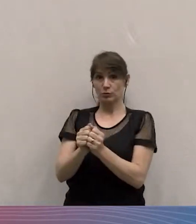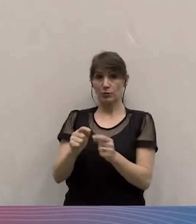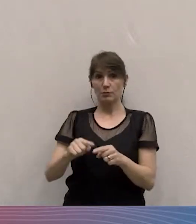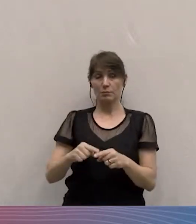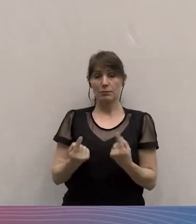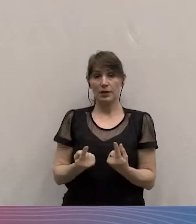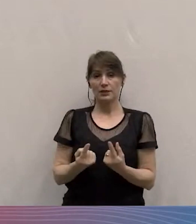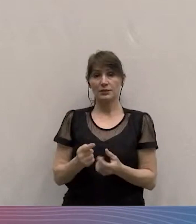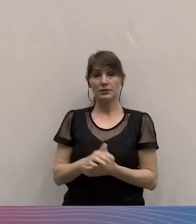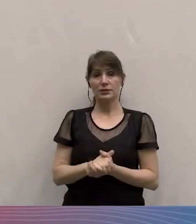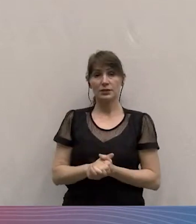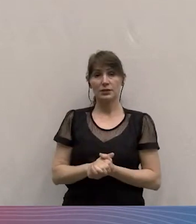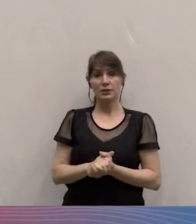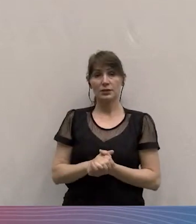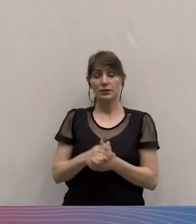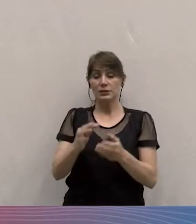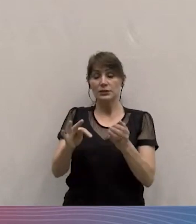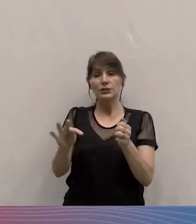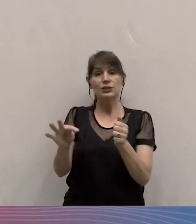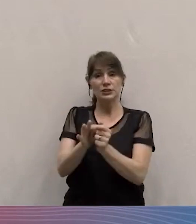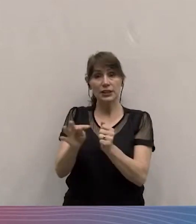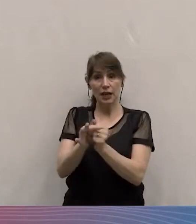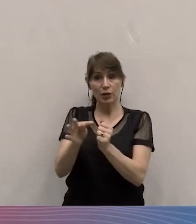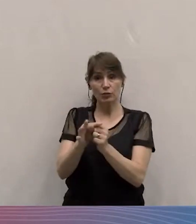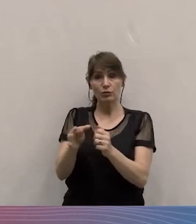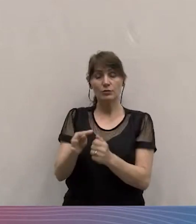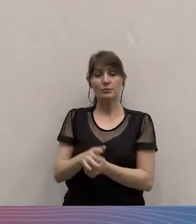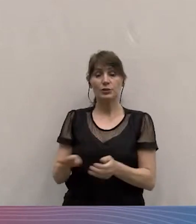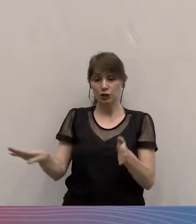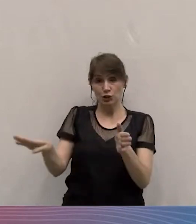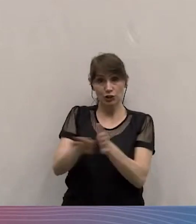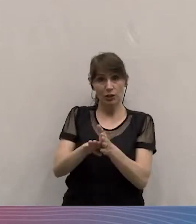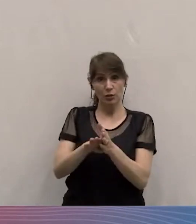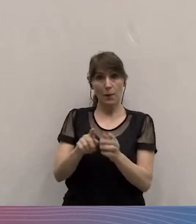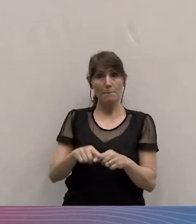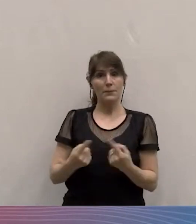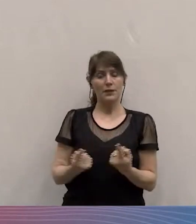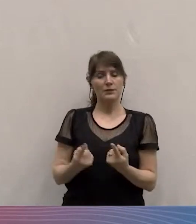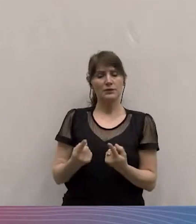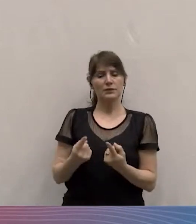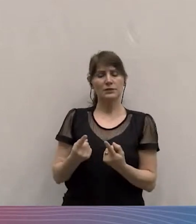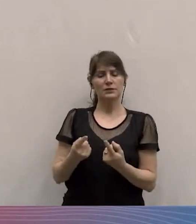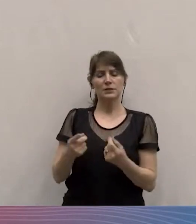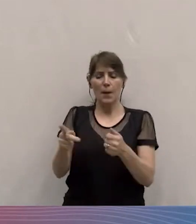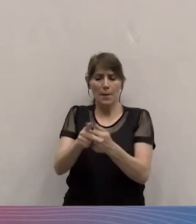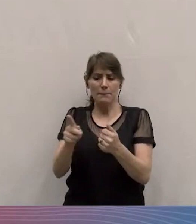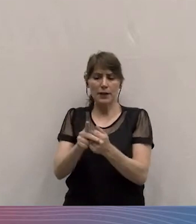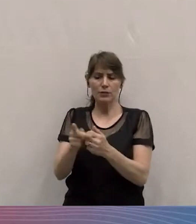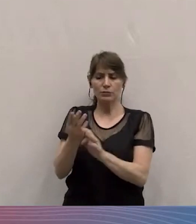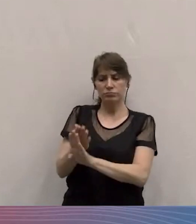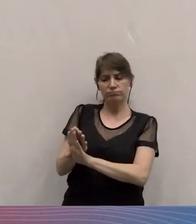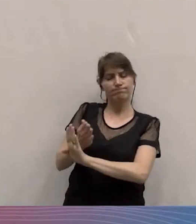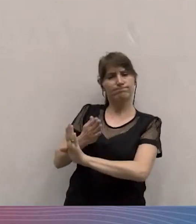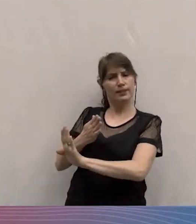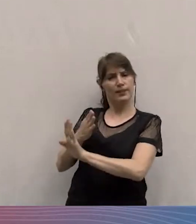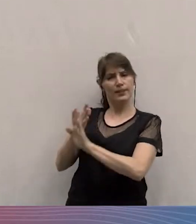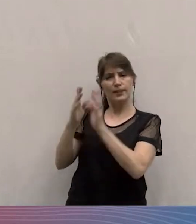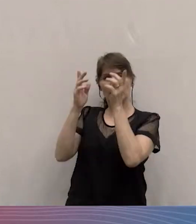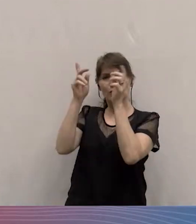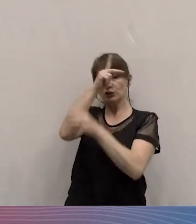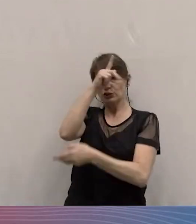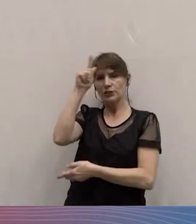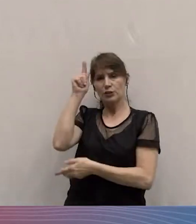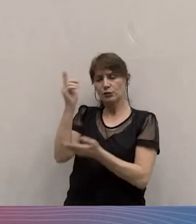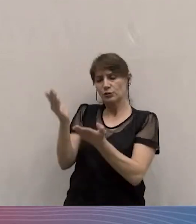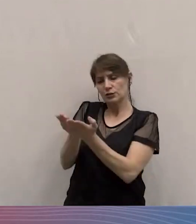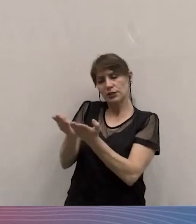alguns da parte de Tiago, Pedro então dissimulou, se afastou dos gentios